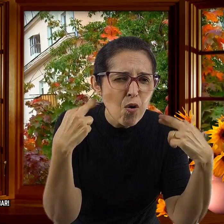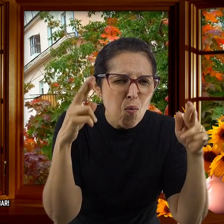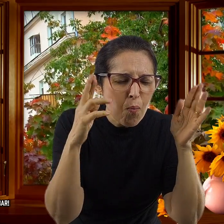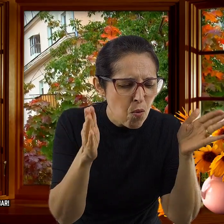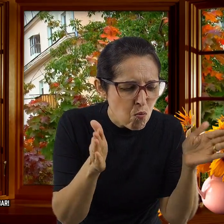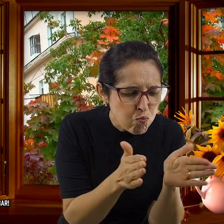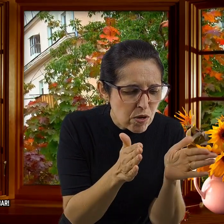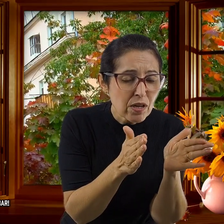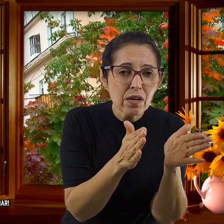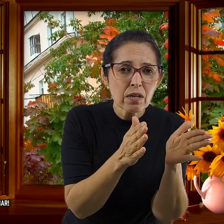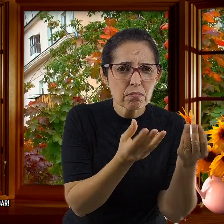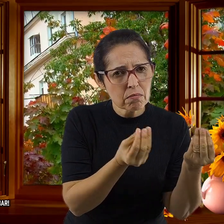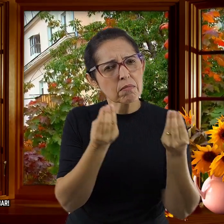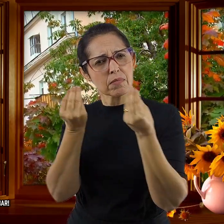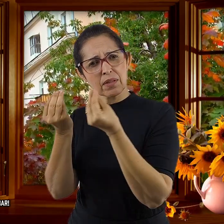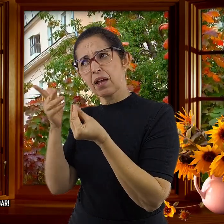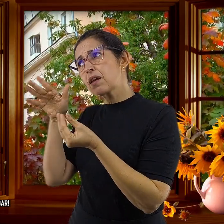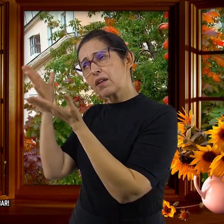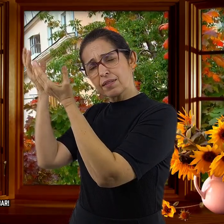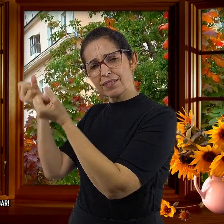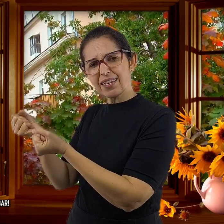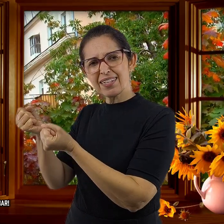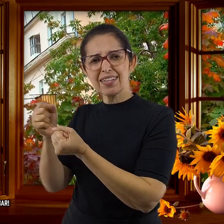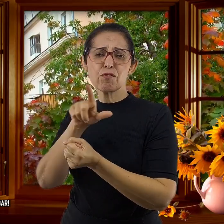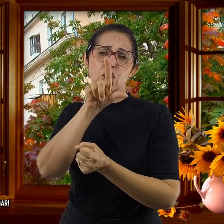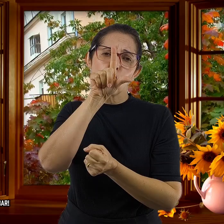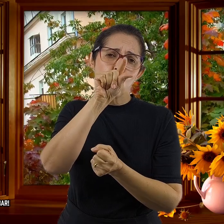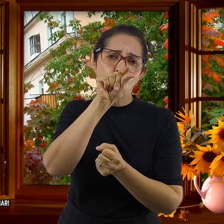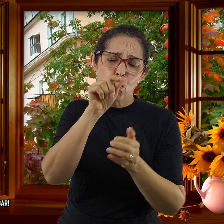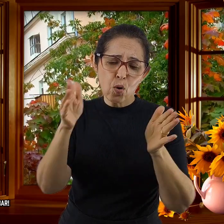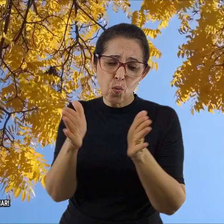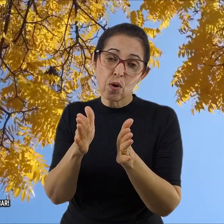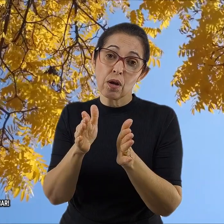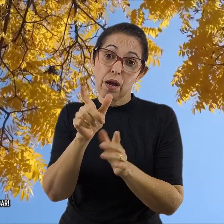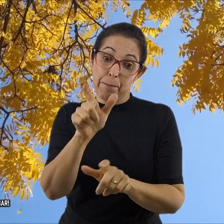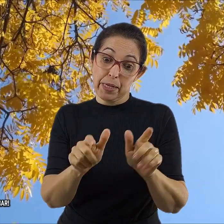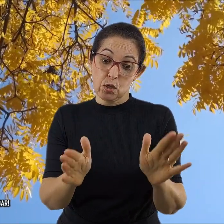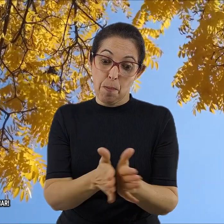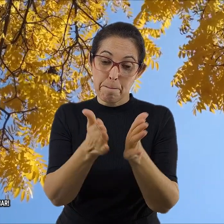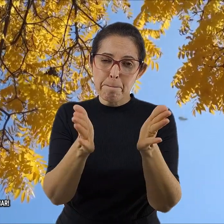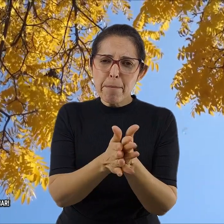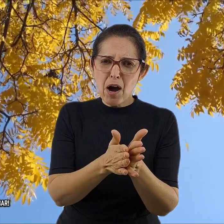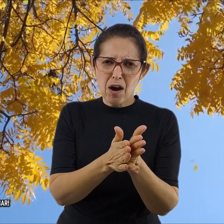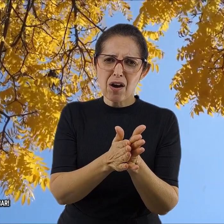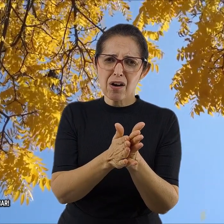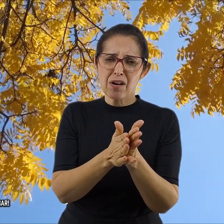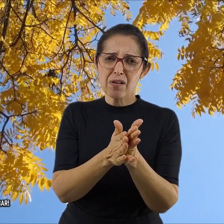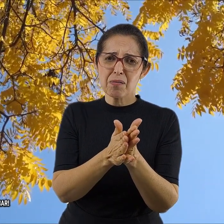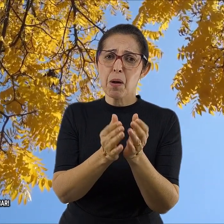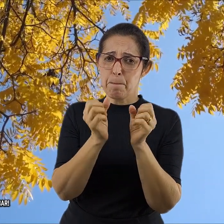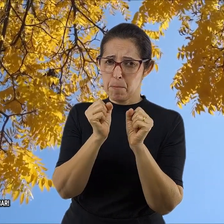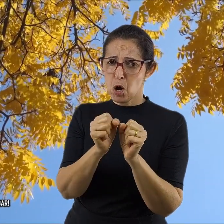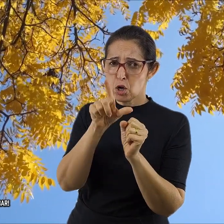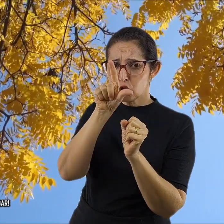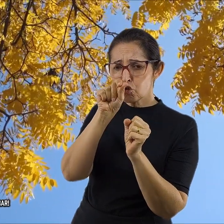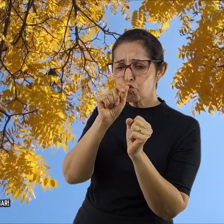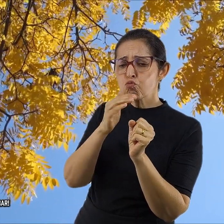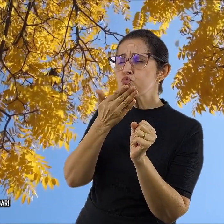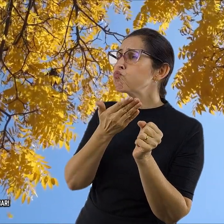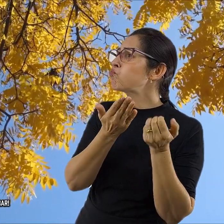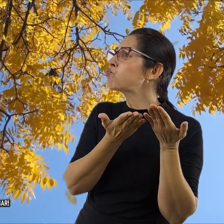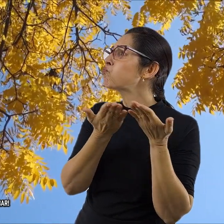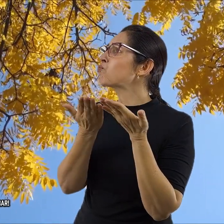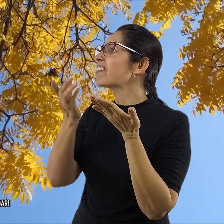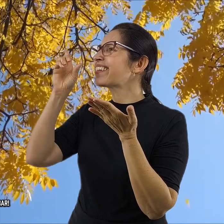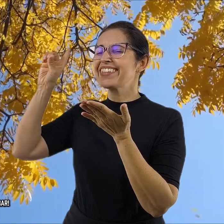você tiver uma rola, que os mais pobres não tinham, eu posso oferecer uma rola,